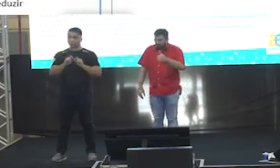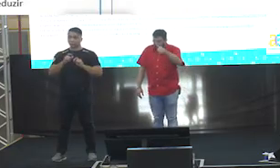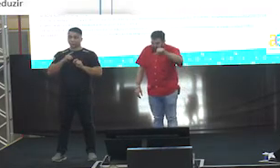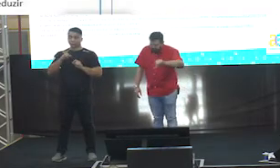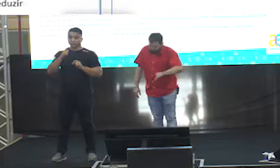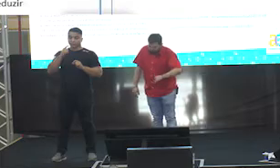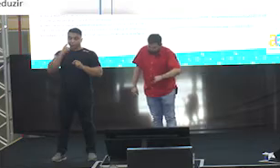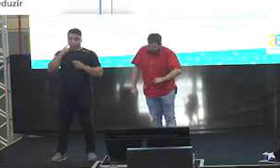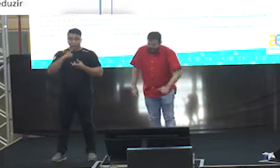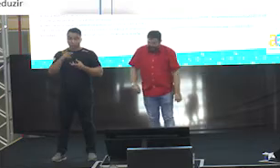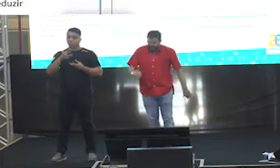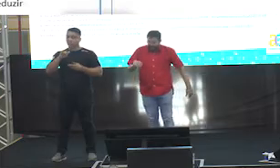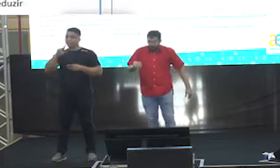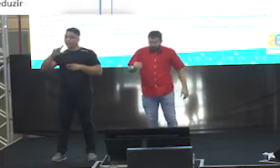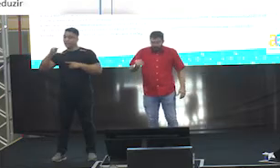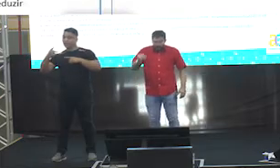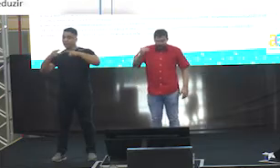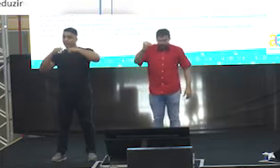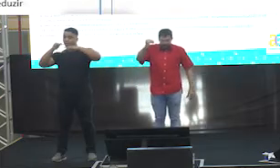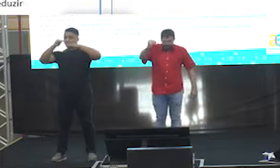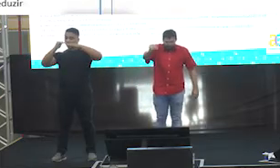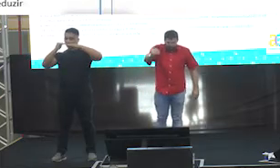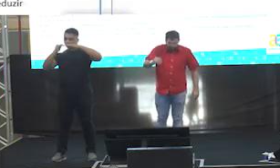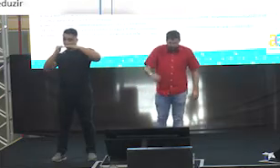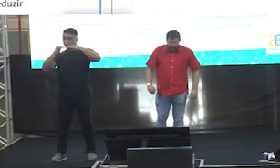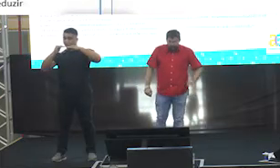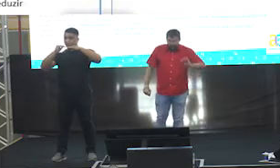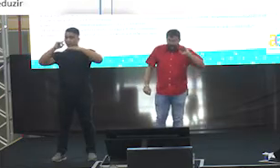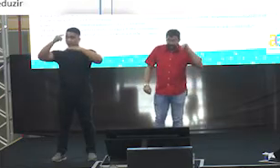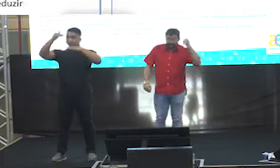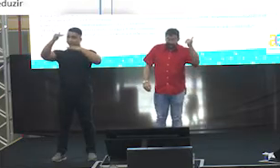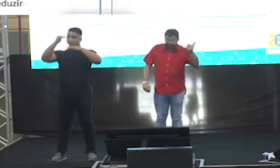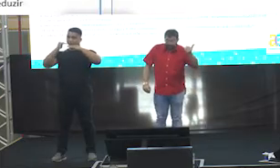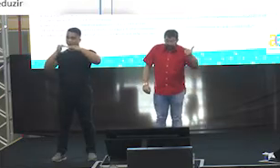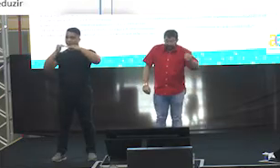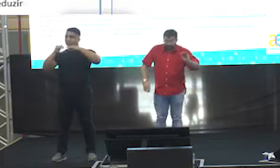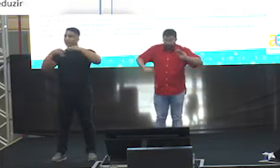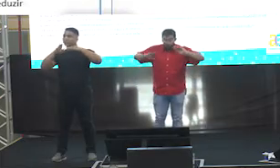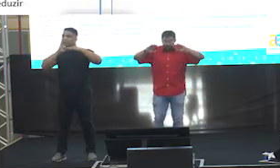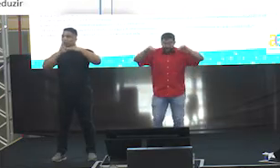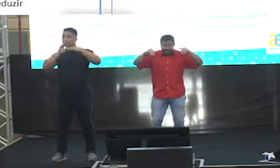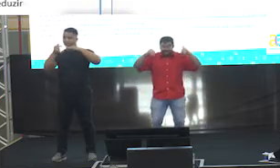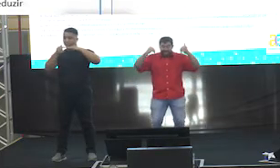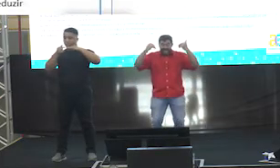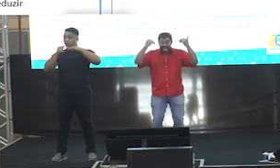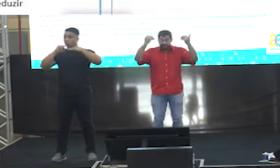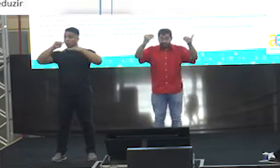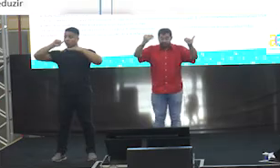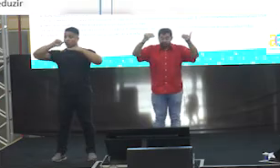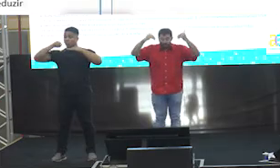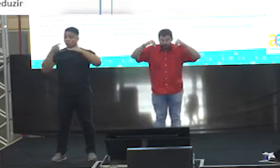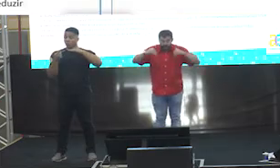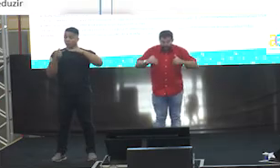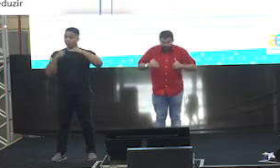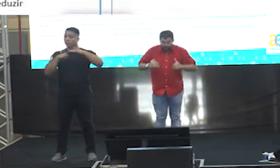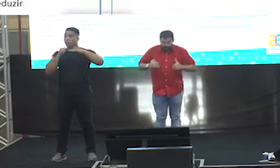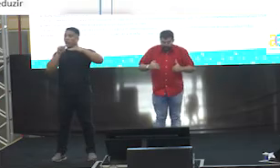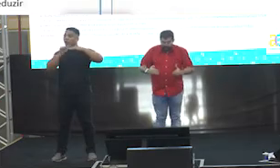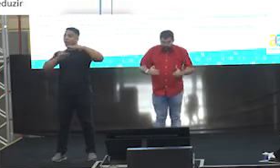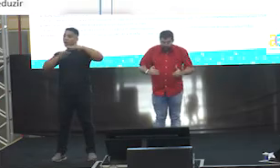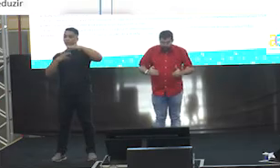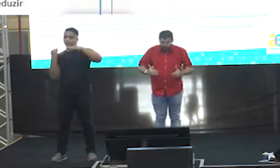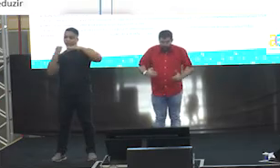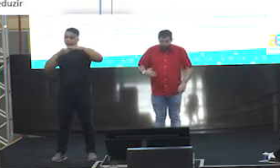irá reduzir até tornar-se neutro. Em seguida, o excesso de